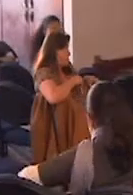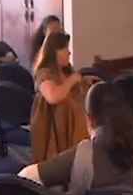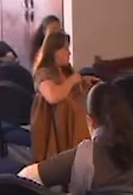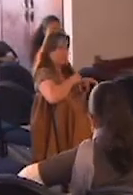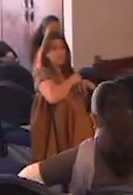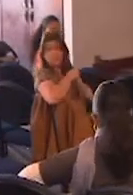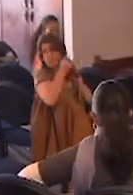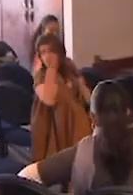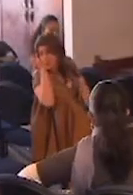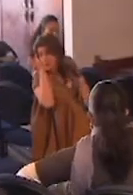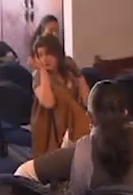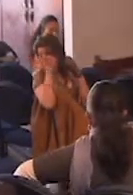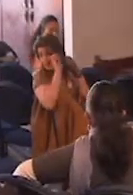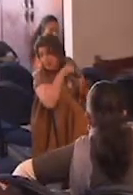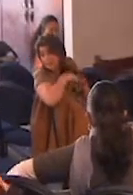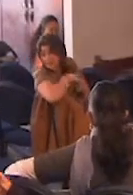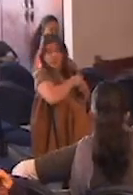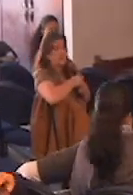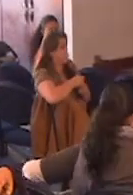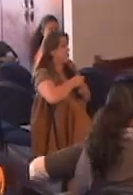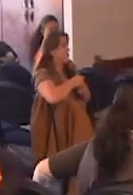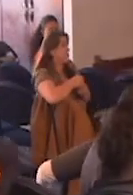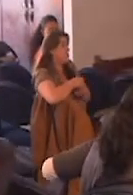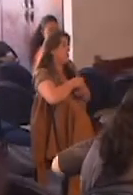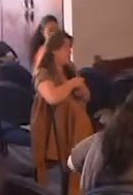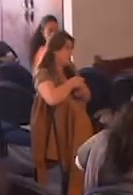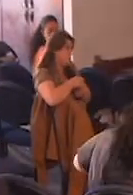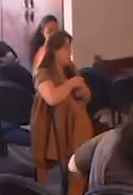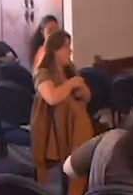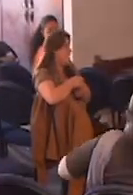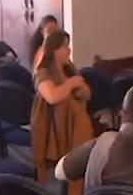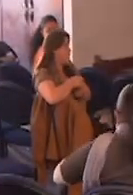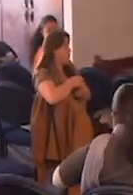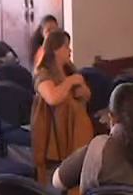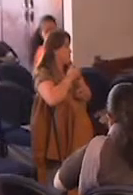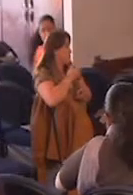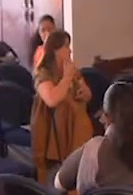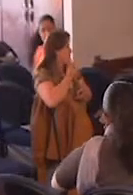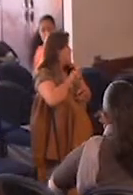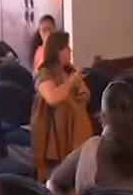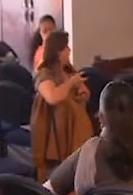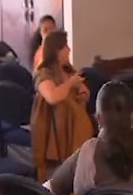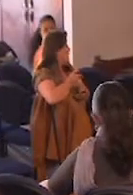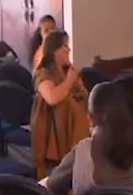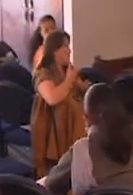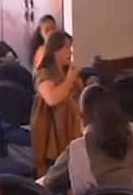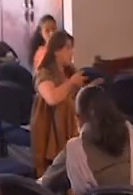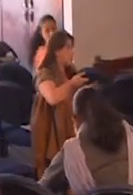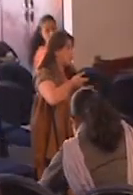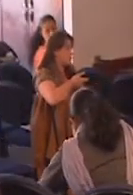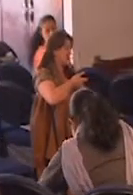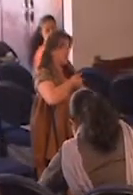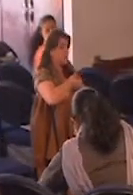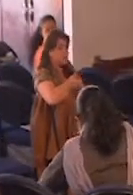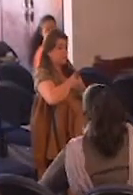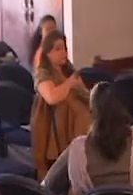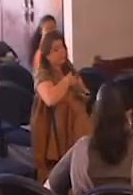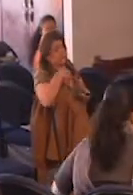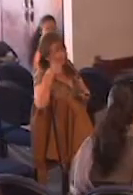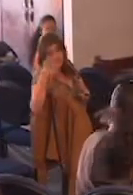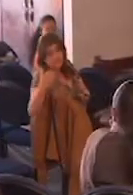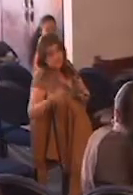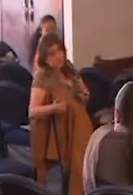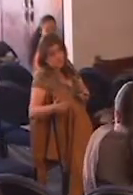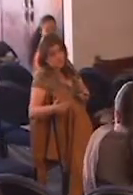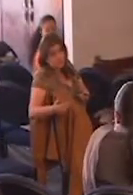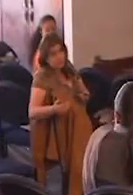quiero que se trabaje en eso. Si es posible, en mi caso es autismo, pero la corporación también puede ver que con su sistema bimodal ha ayudado mucho.